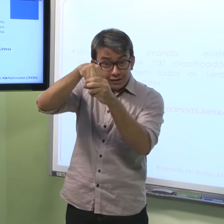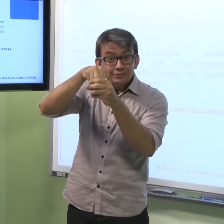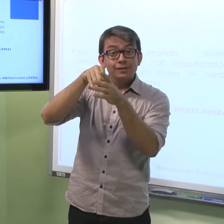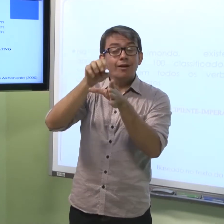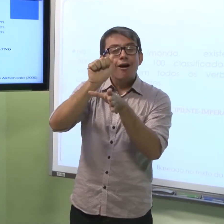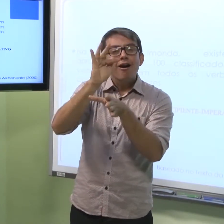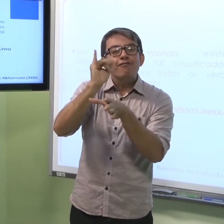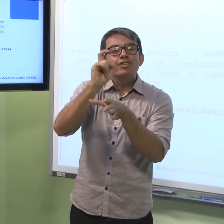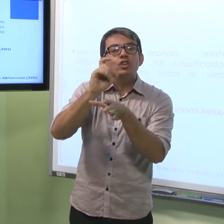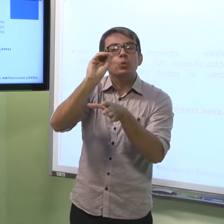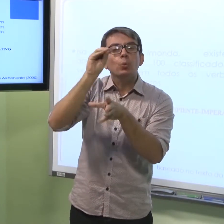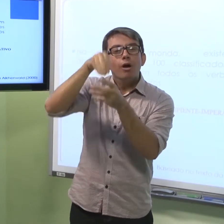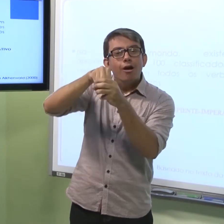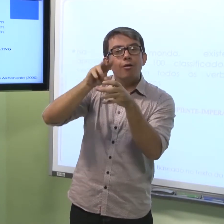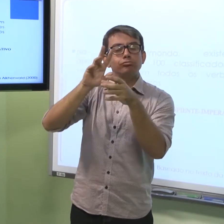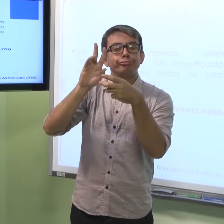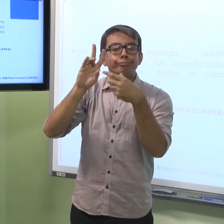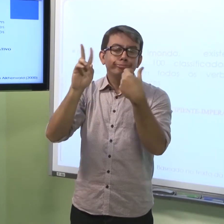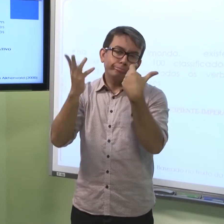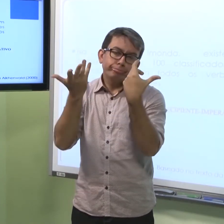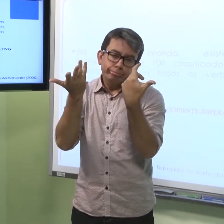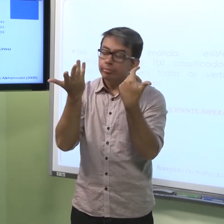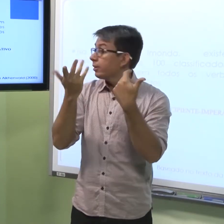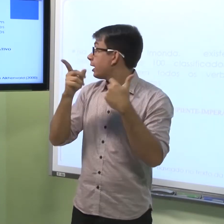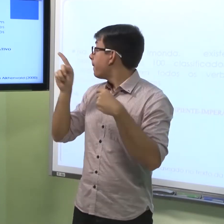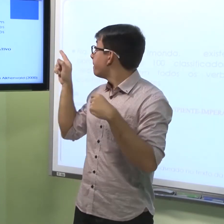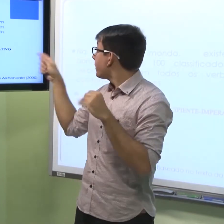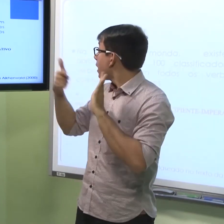Lá eu tenho essa palavra